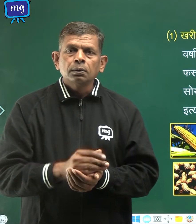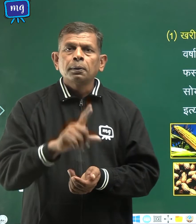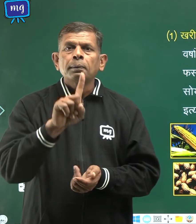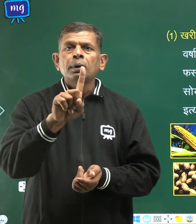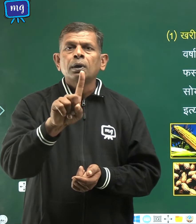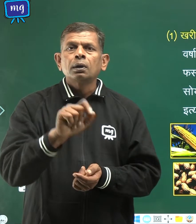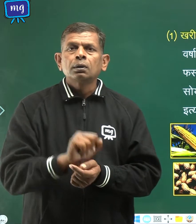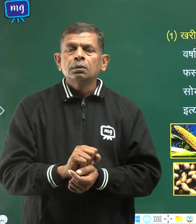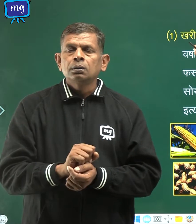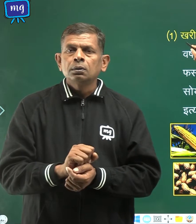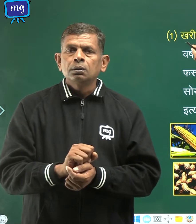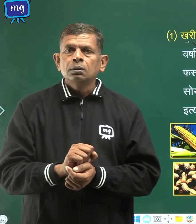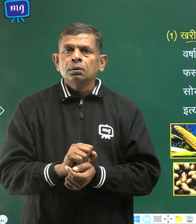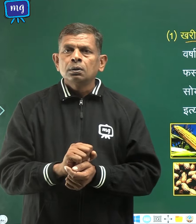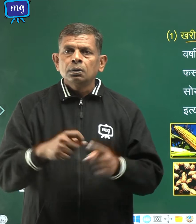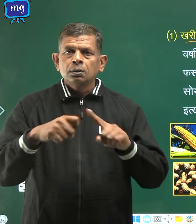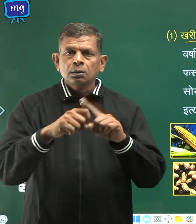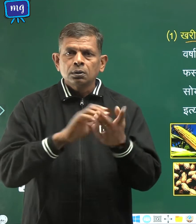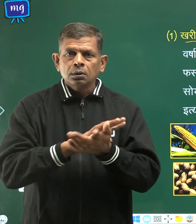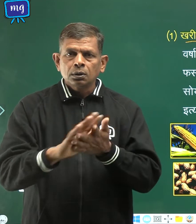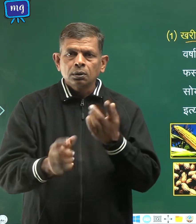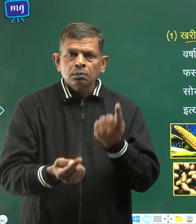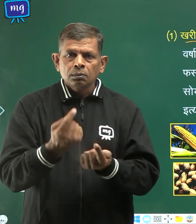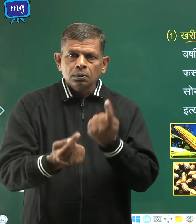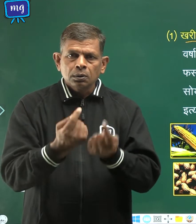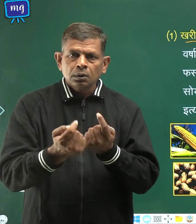नंबर 1, खरीफ फसल।